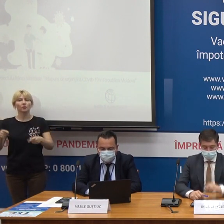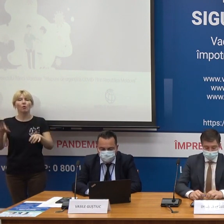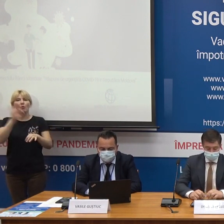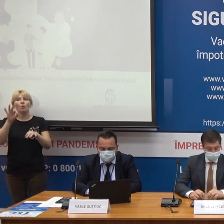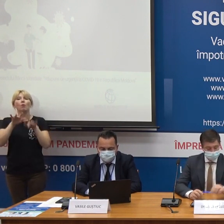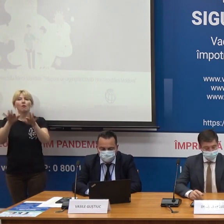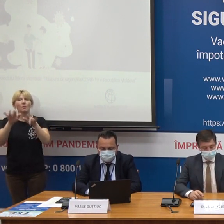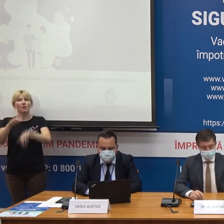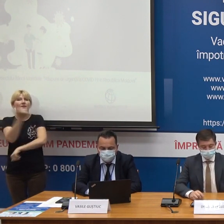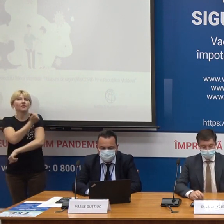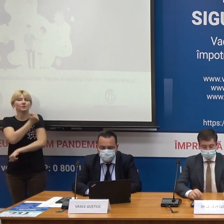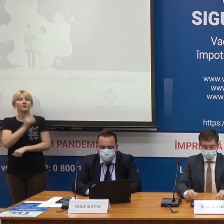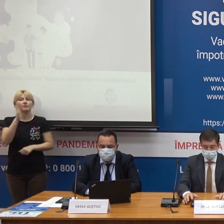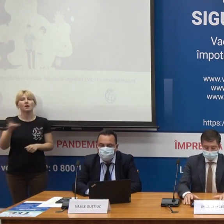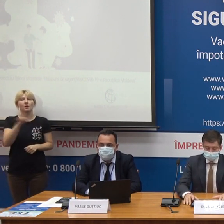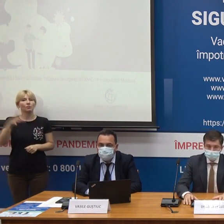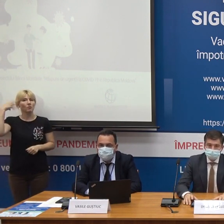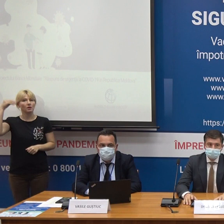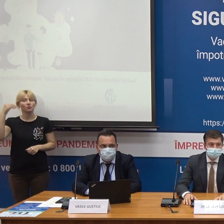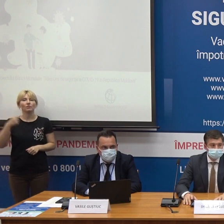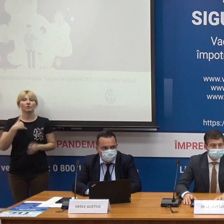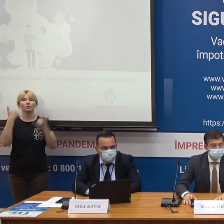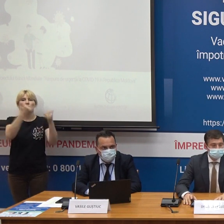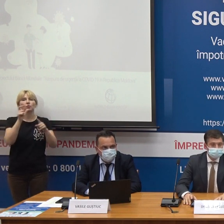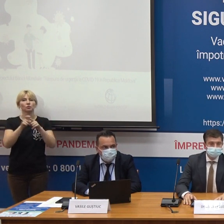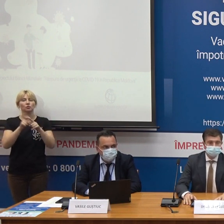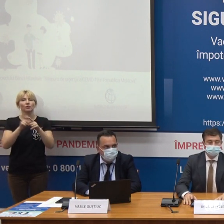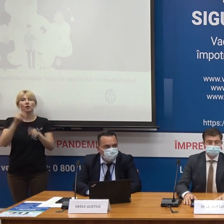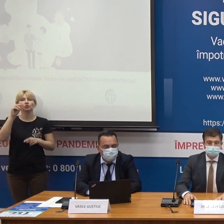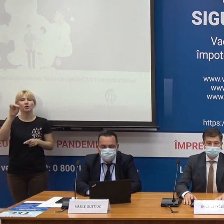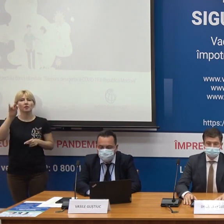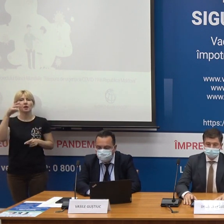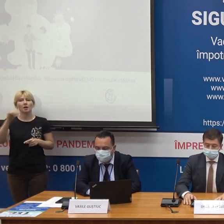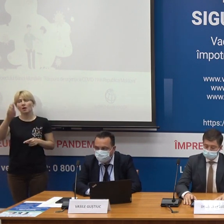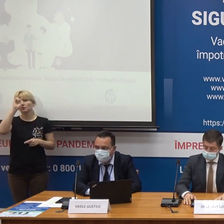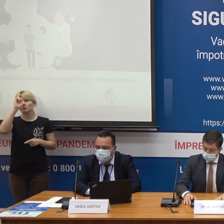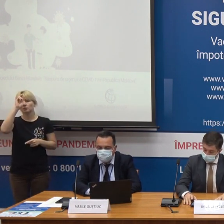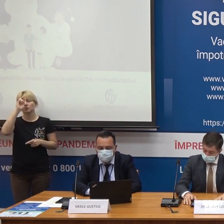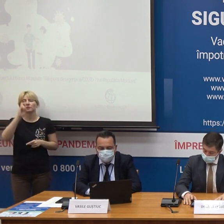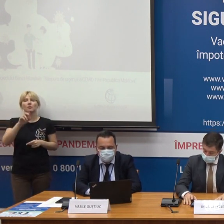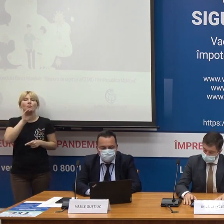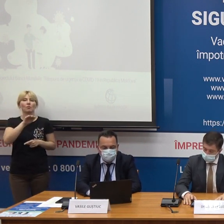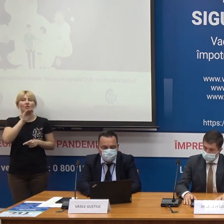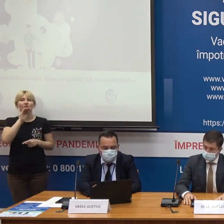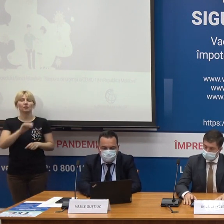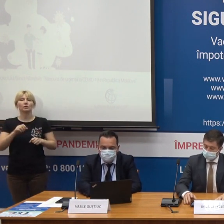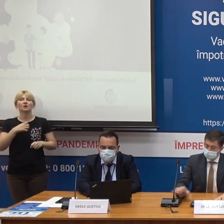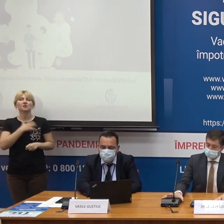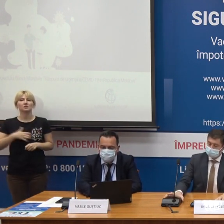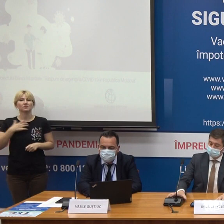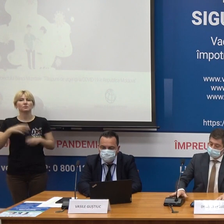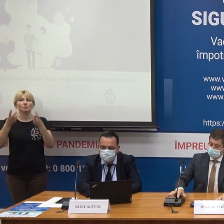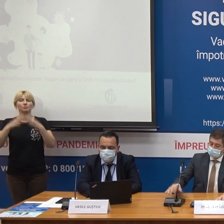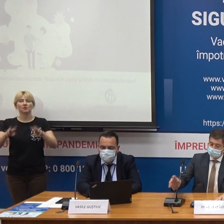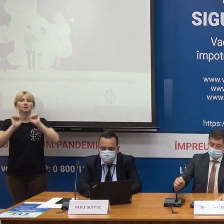campaniei de vaccinare în Republica Moldova. Eu ofer cuvântul domnului Denis Cernele, secretar de stat, Ministerul Sănătății, Muncii și Protecției Sociale.